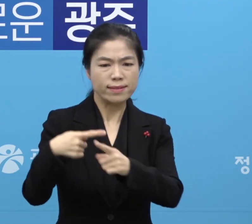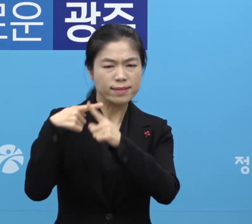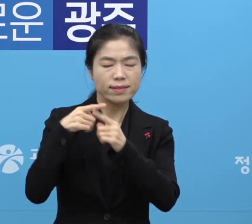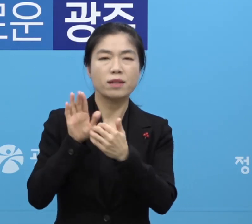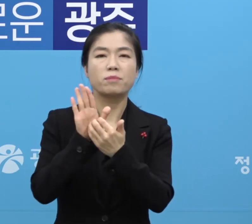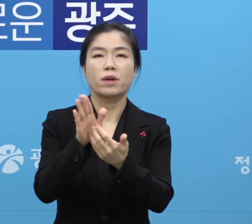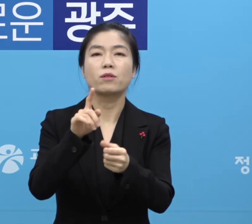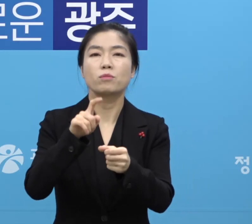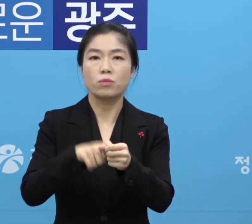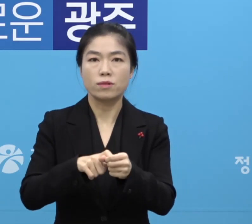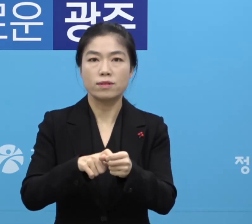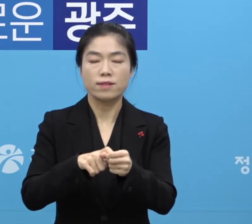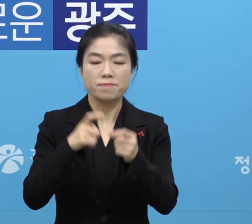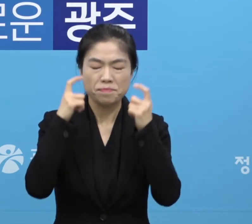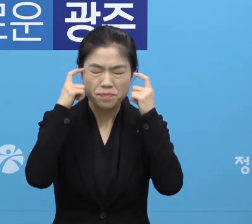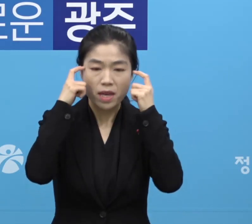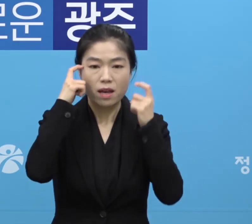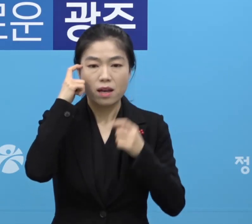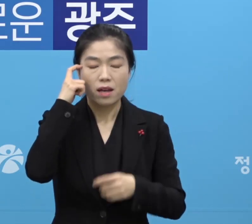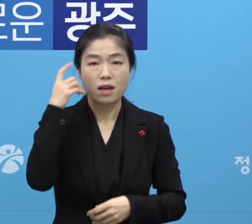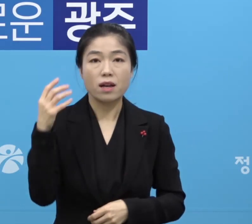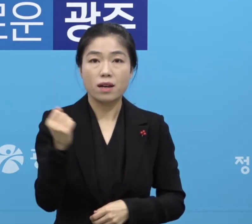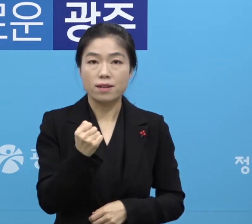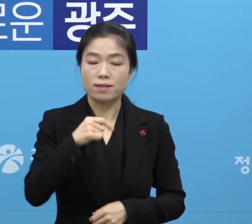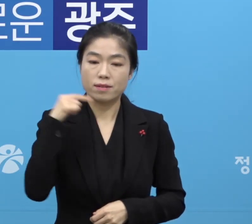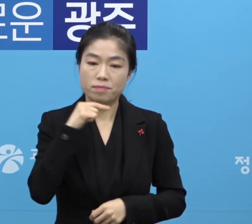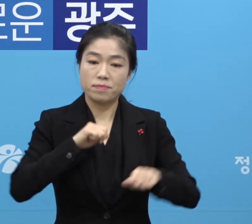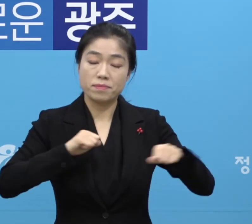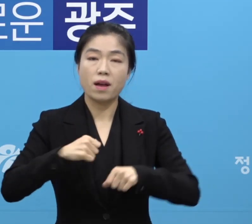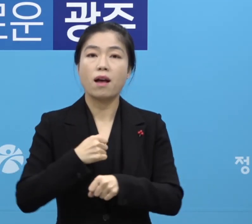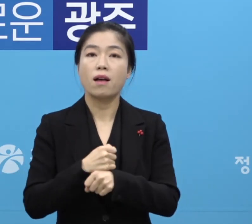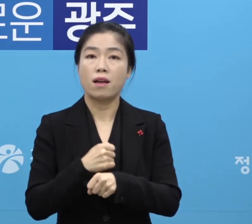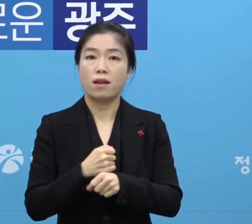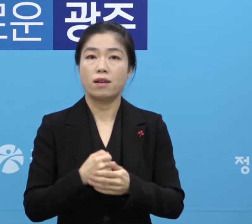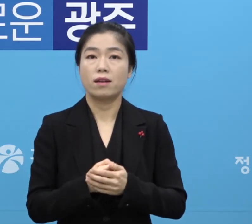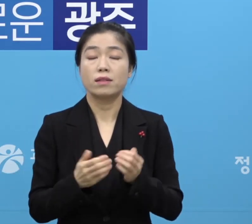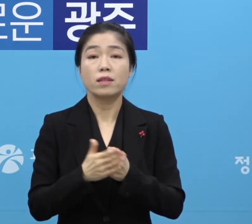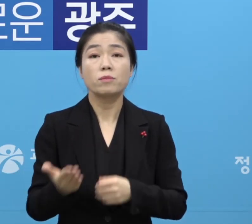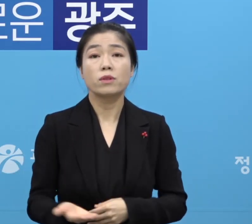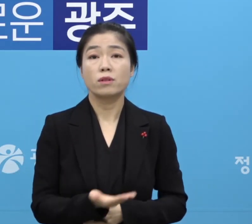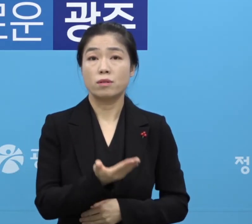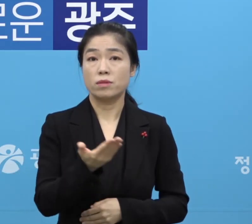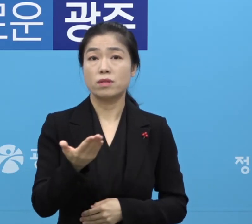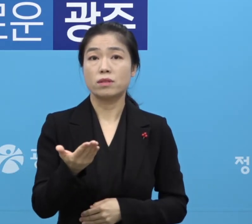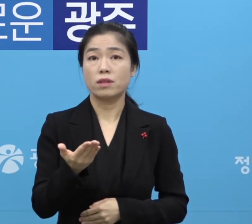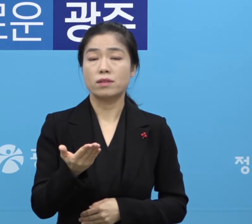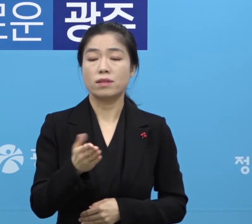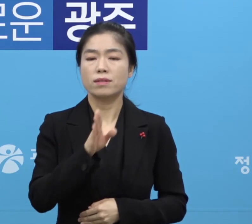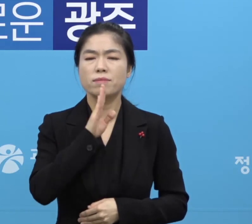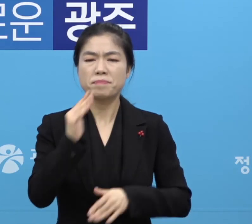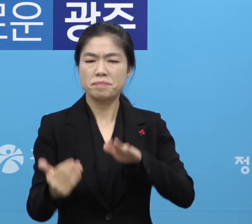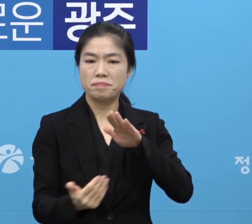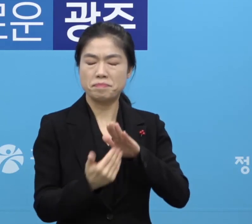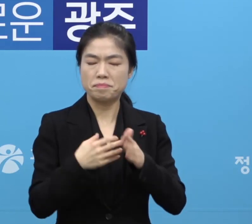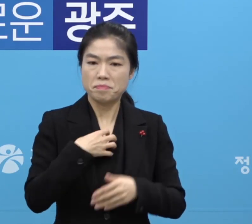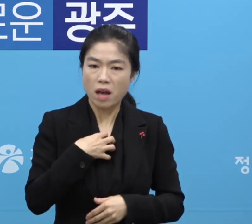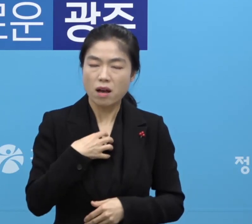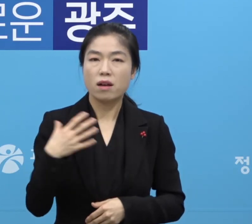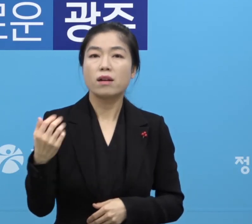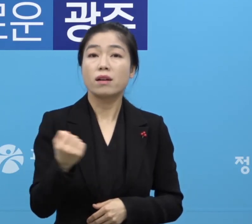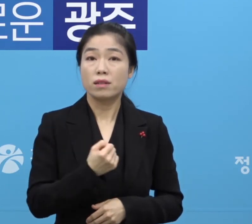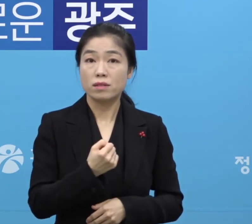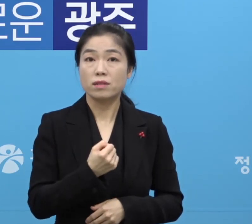위해 비상한 각오로 강력 대응하겠습니다. 시민 여러분께서도 최고 수준의 긴장감을